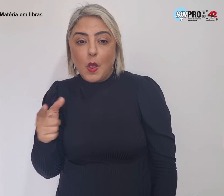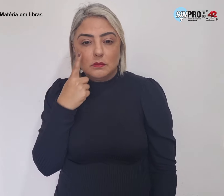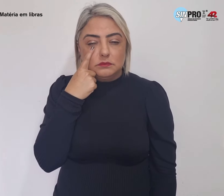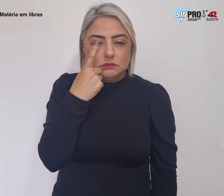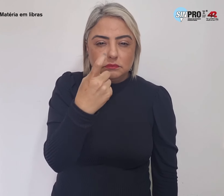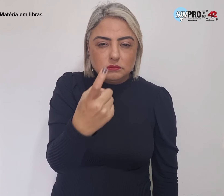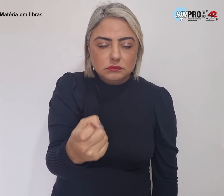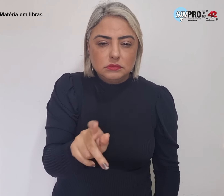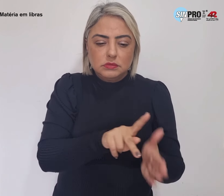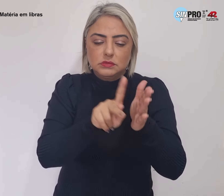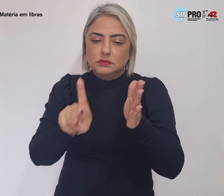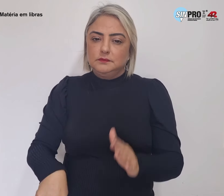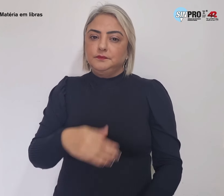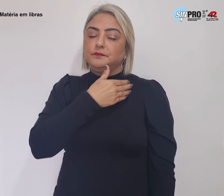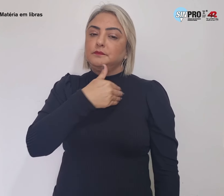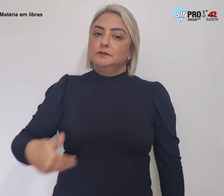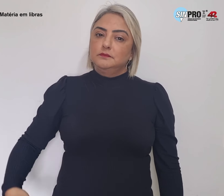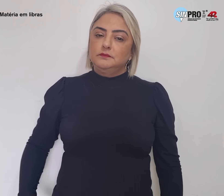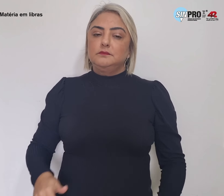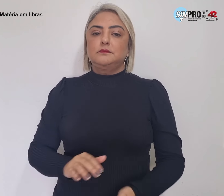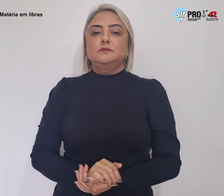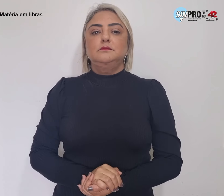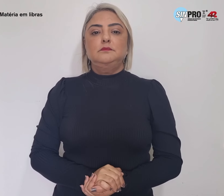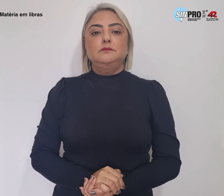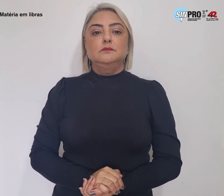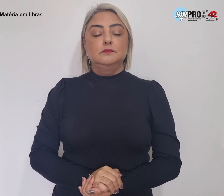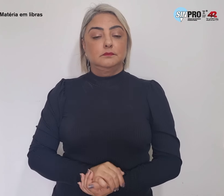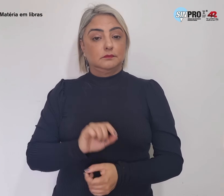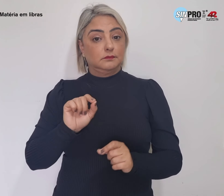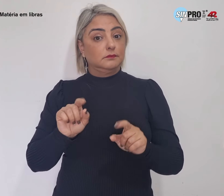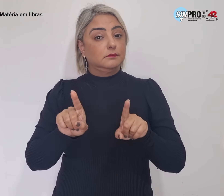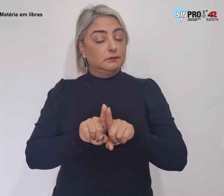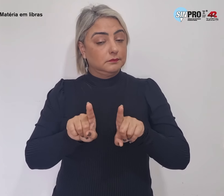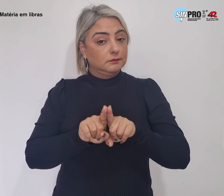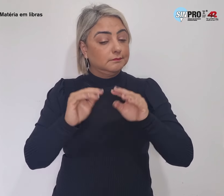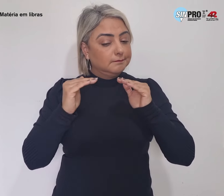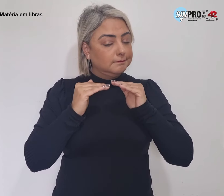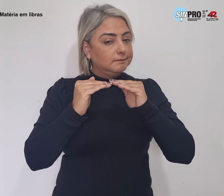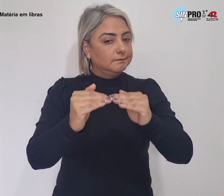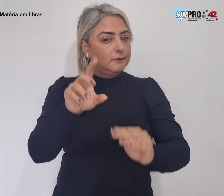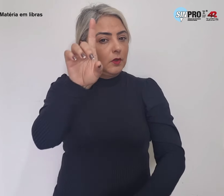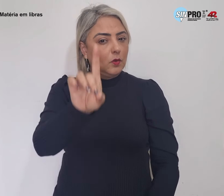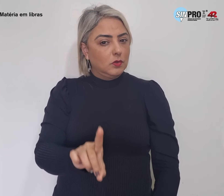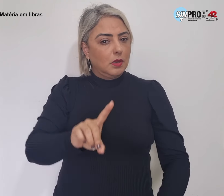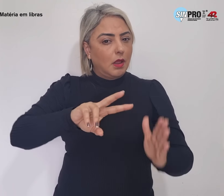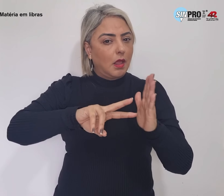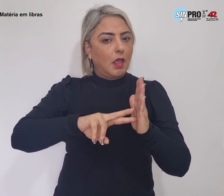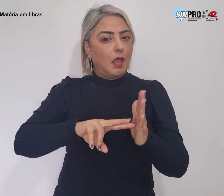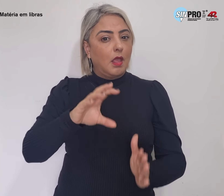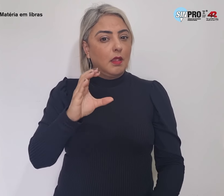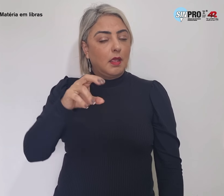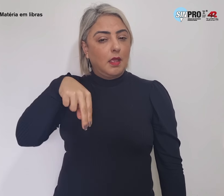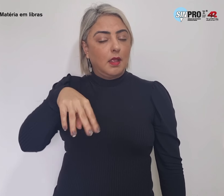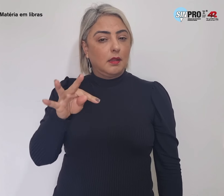próprio governo. Na mesma linha, o dirigente da CNTE, Gabriel